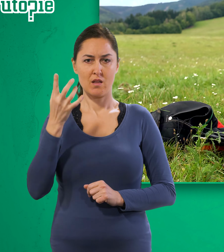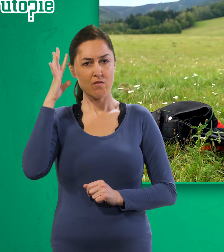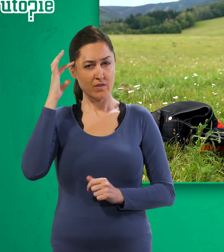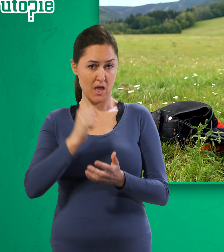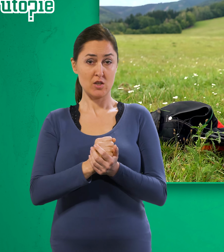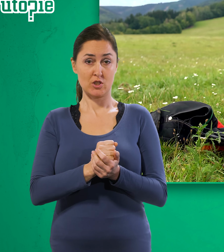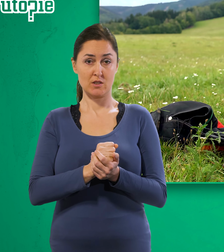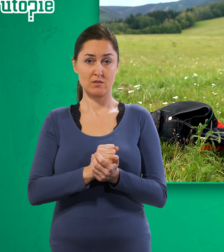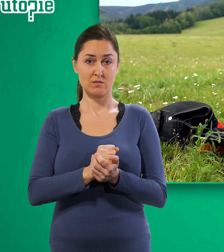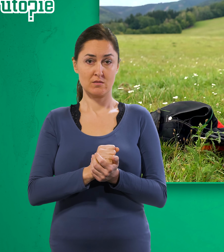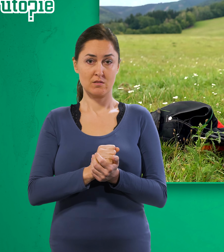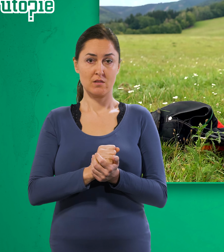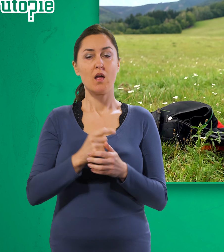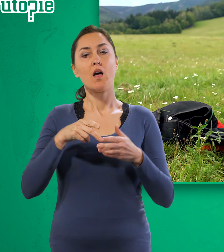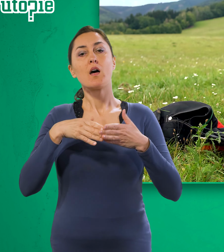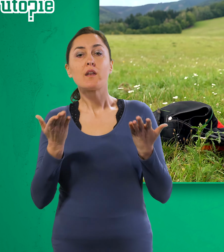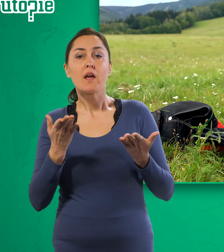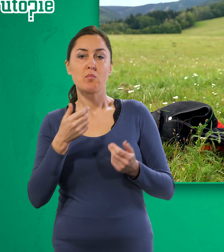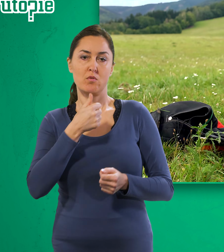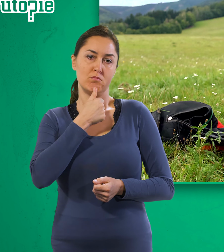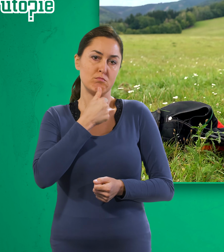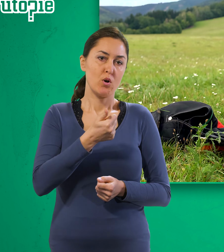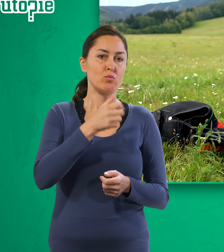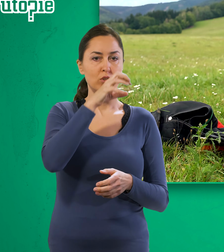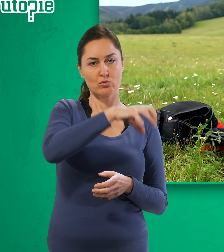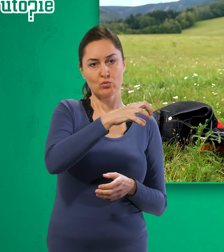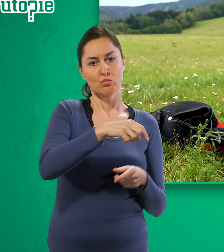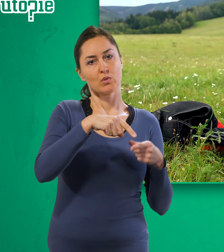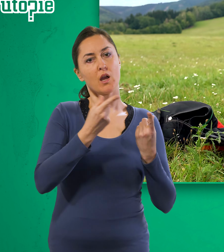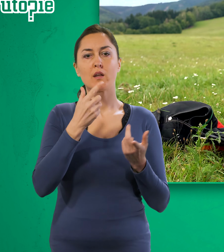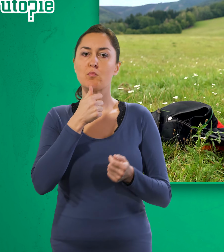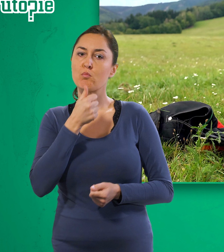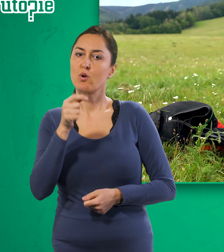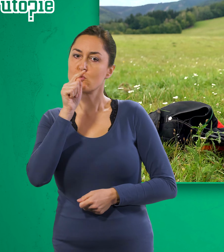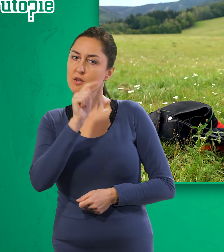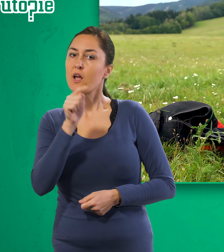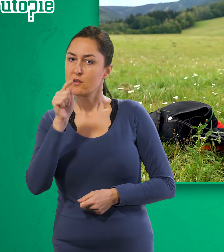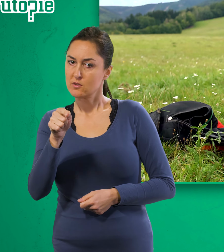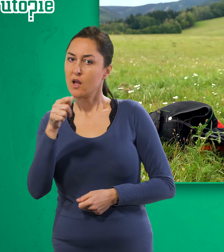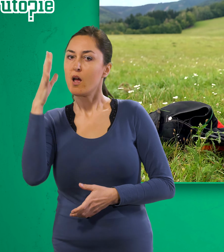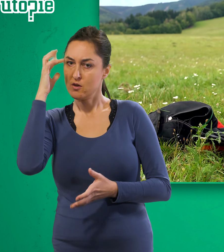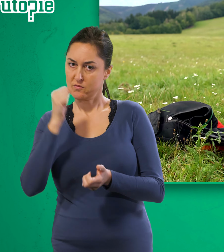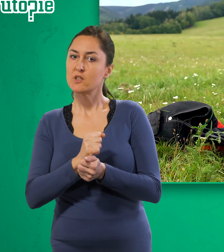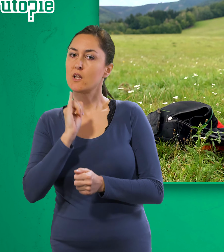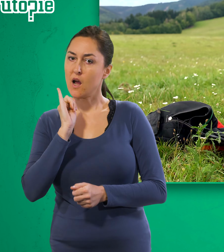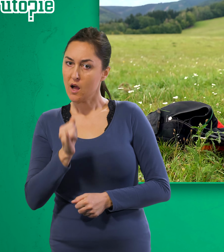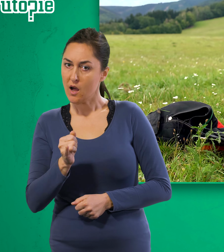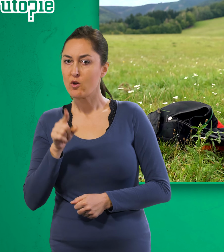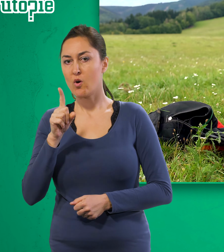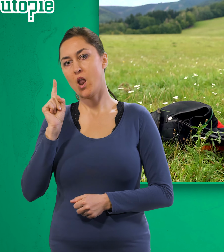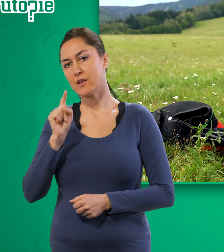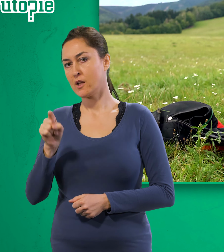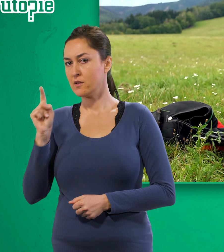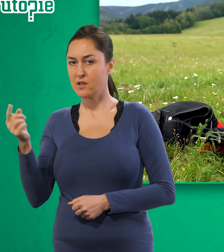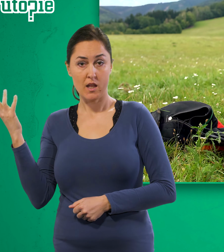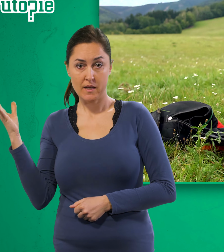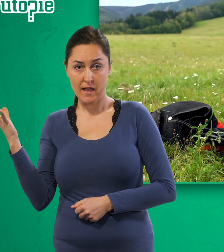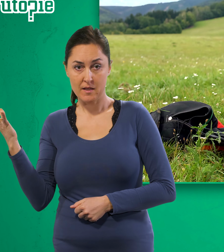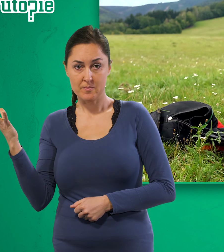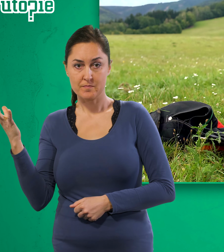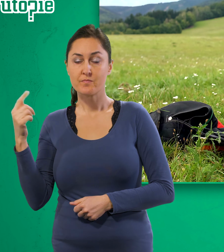protože věříme, že ta naše křídla nás pořádku dopraví na přistávačku. Věříme větru, vzduchu,